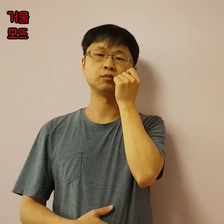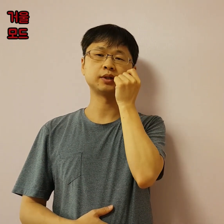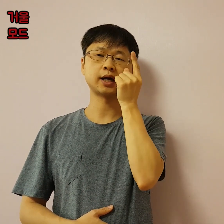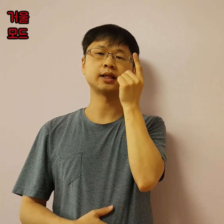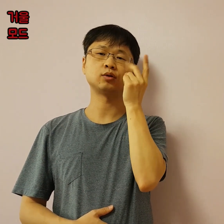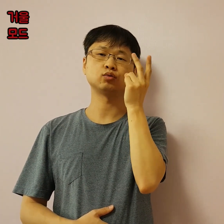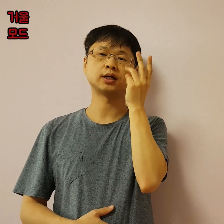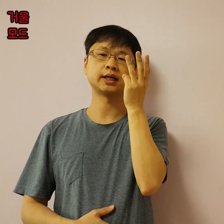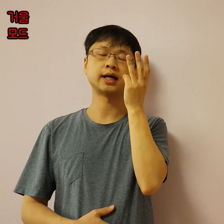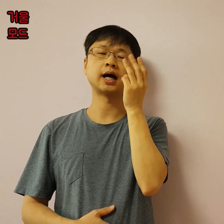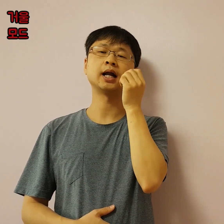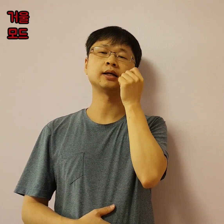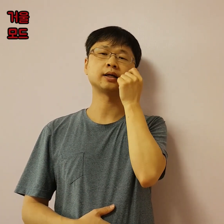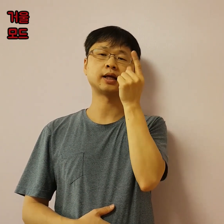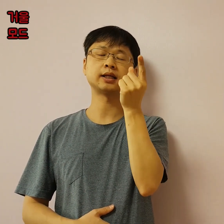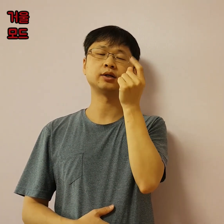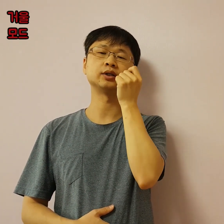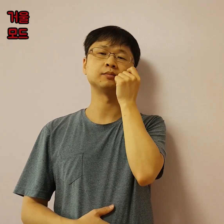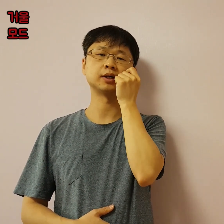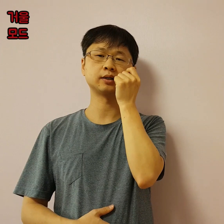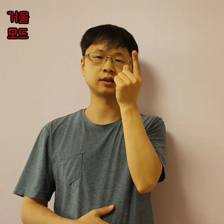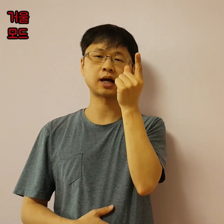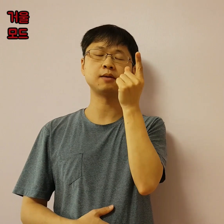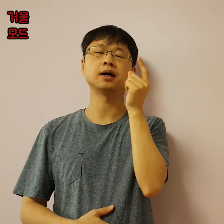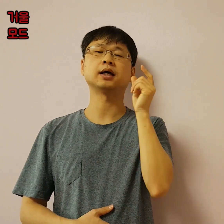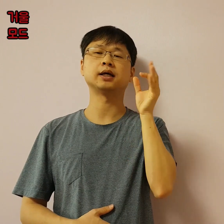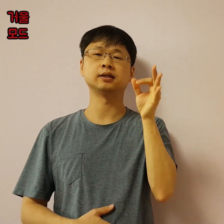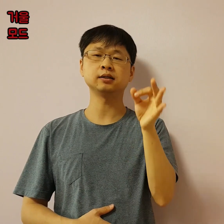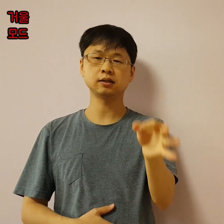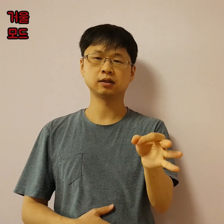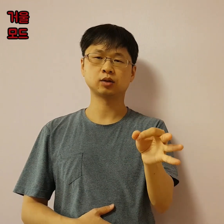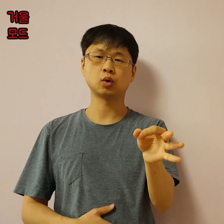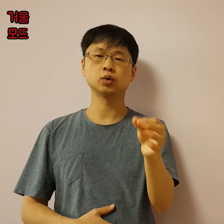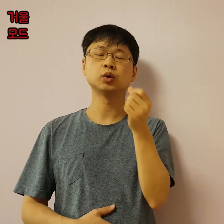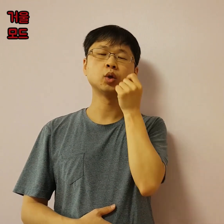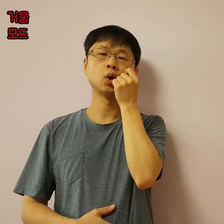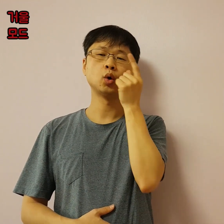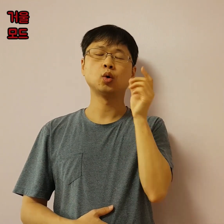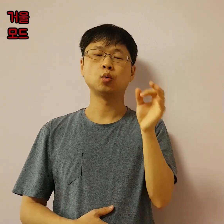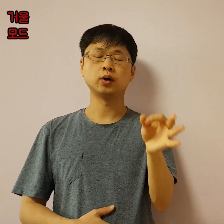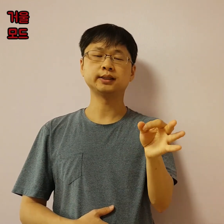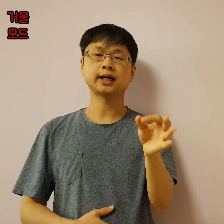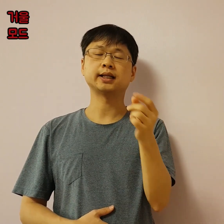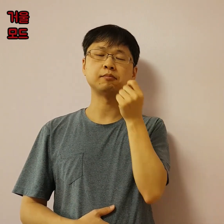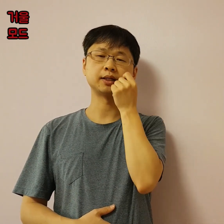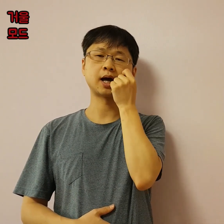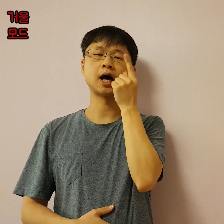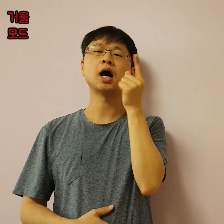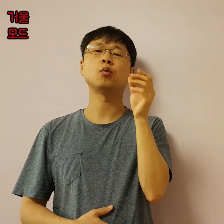눈 밑에 한 달, 2달, 3달 이렇게 나타낼 수 있습니다. 그래서 달마다 내는 돈, 월세가 됩니다.